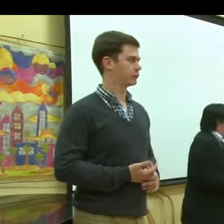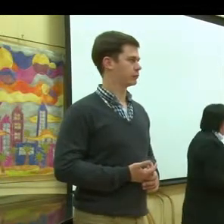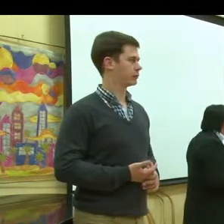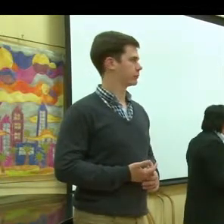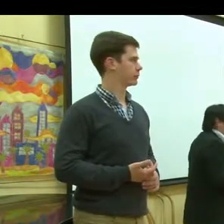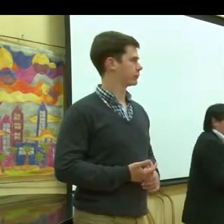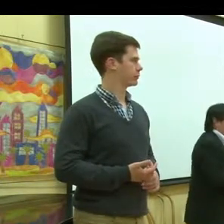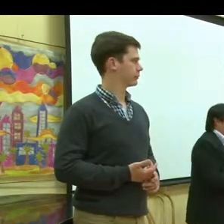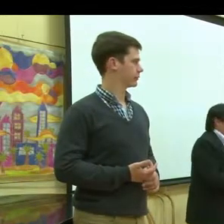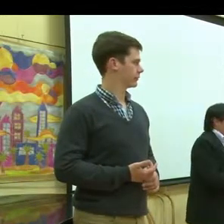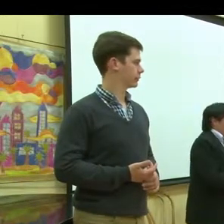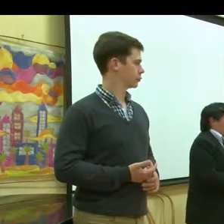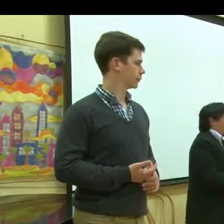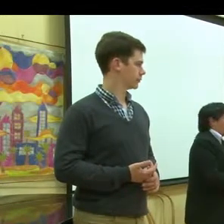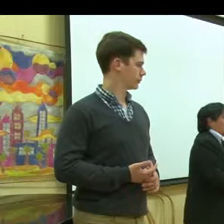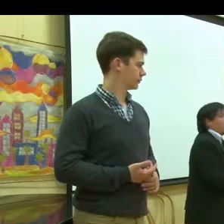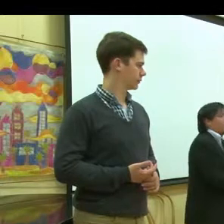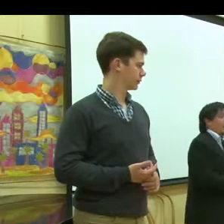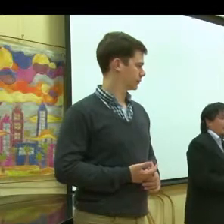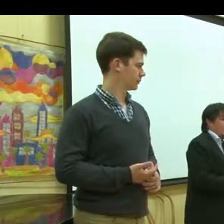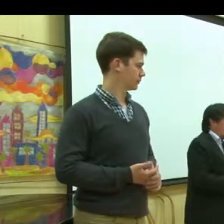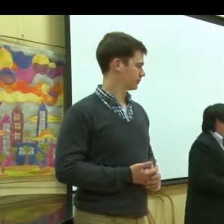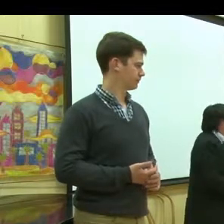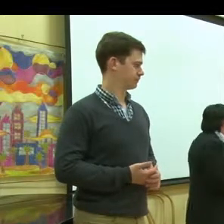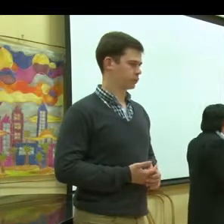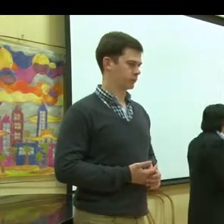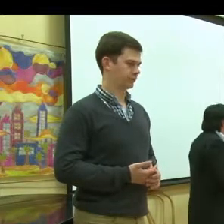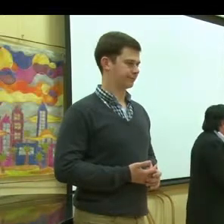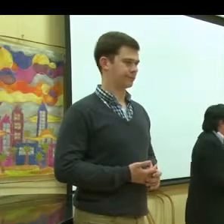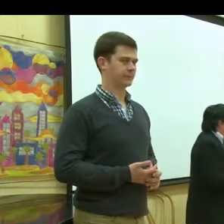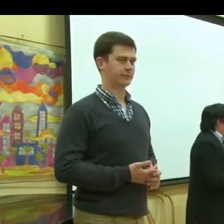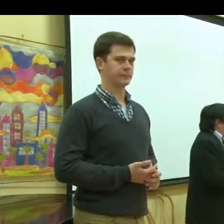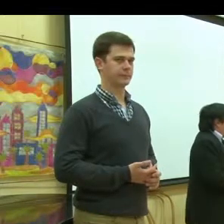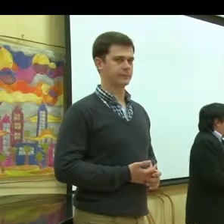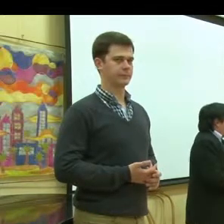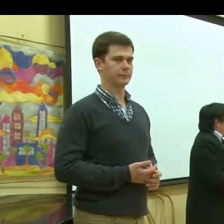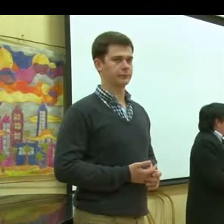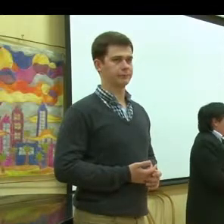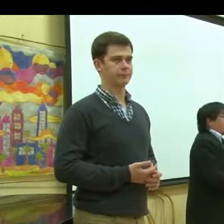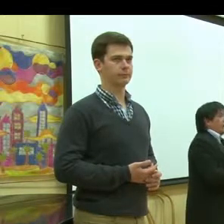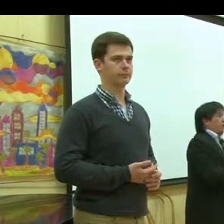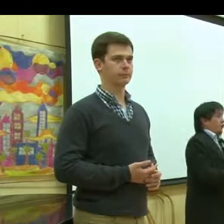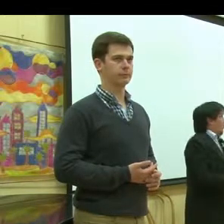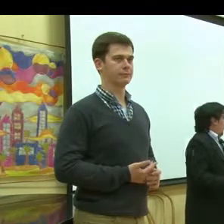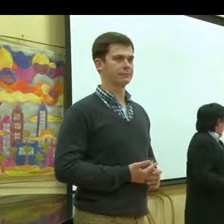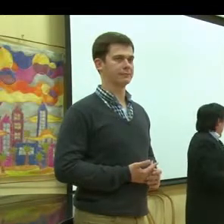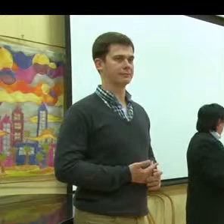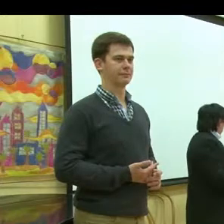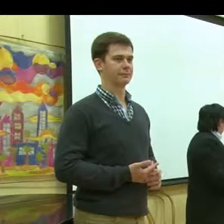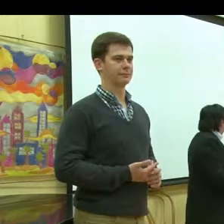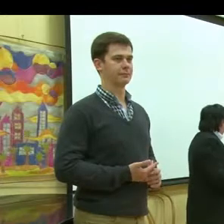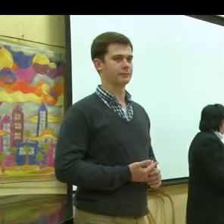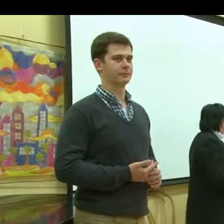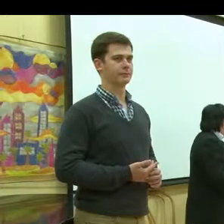nosotros podemos darles clases. No tenemos ninguna academia por la cuestión de que nos estamos dedicando a otro tipo de cosas,